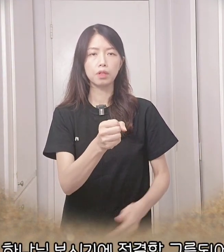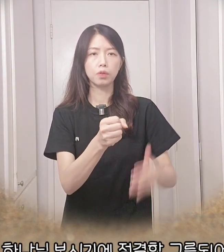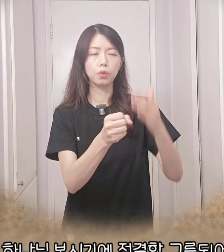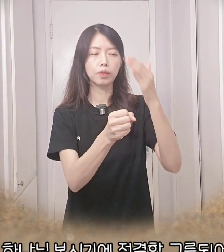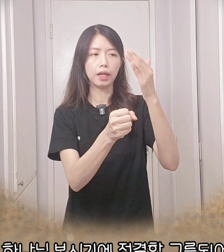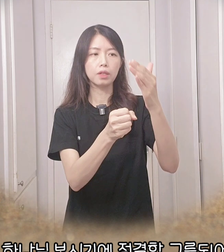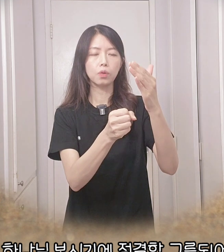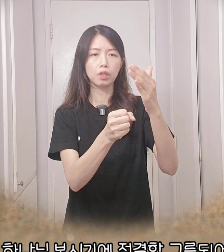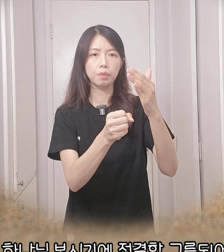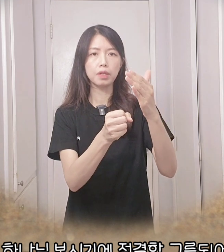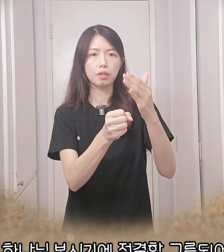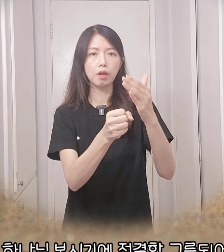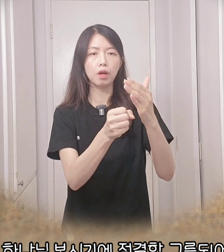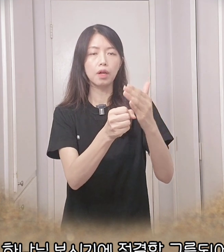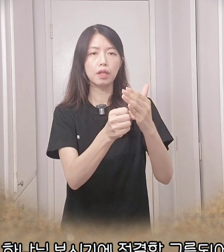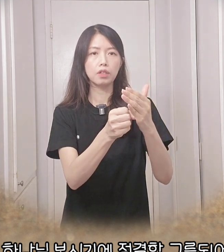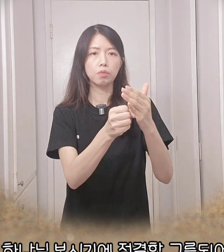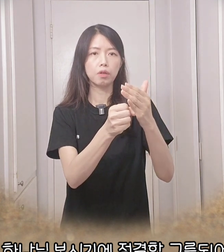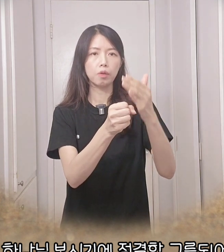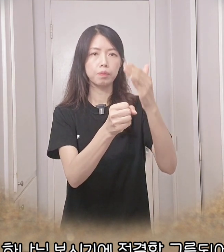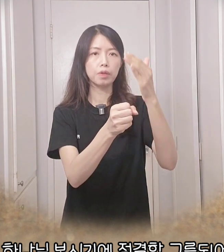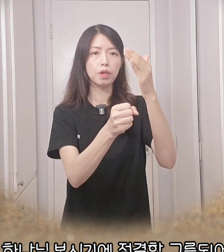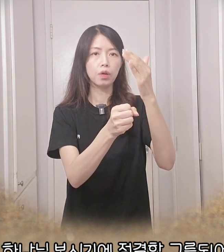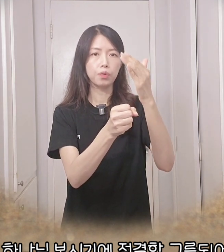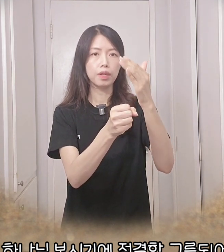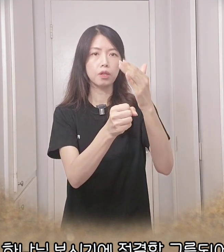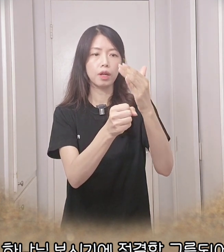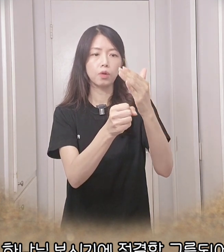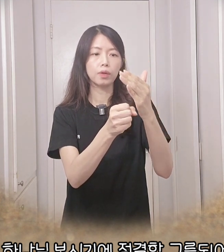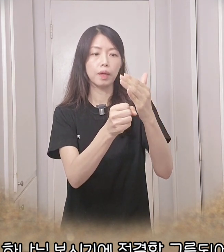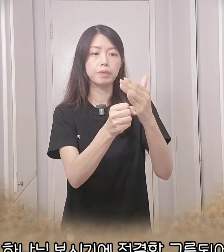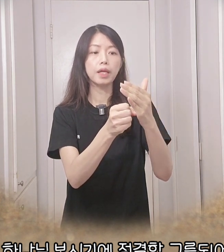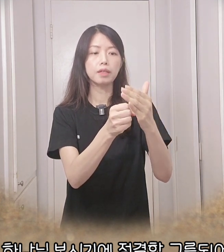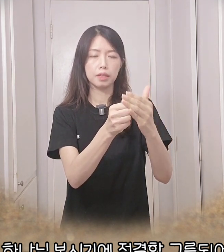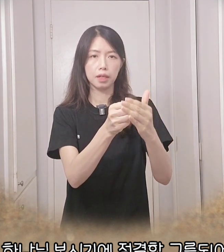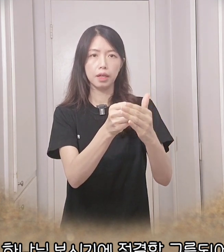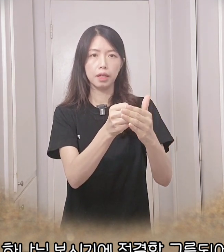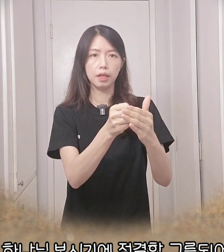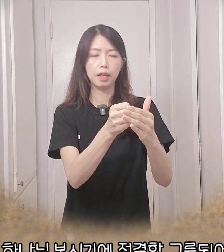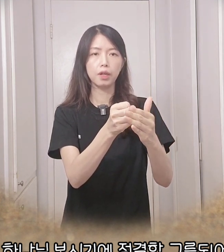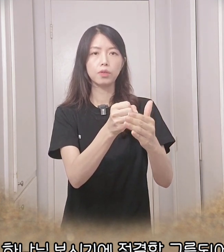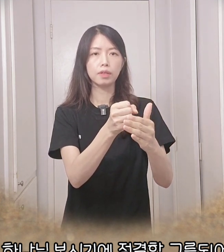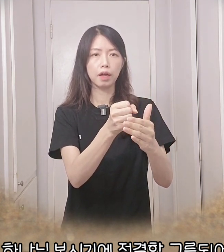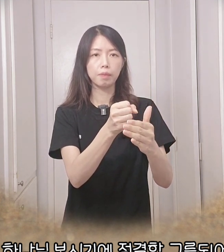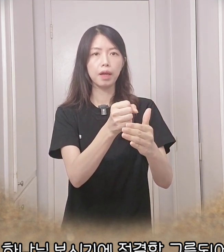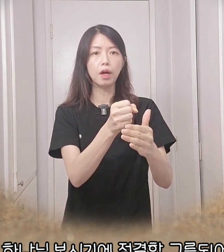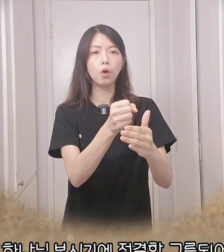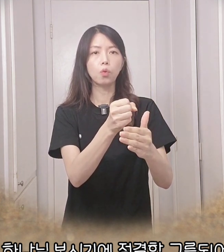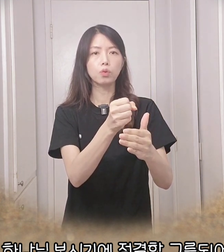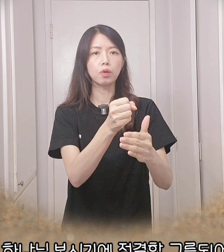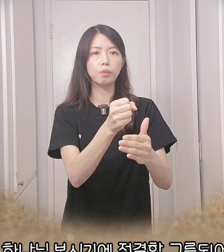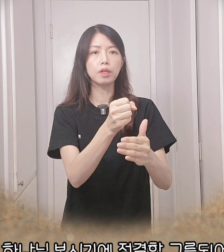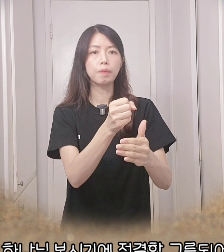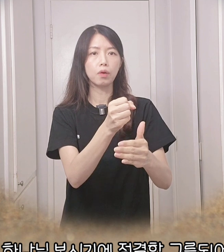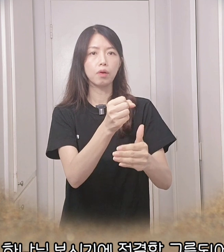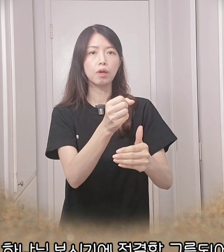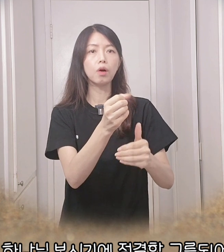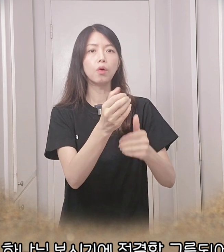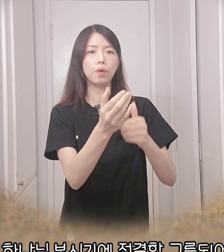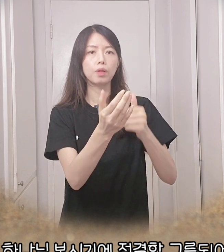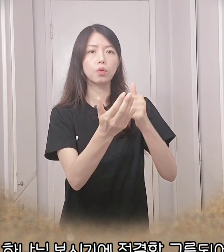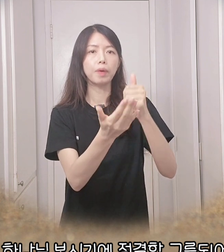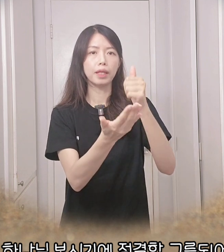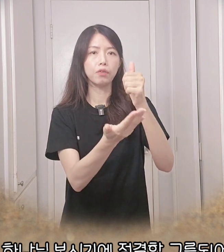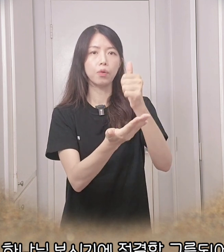주먹 쥐시고 다른 손은 펴셔서 이 주먹 옆을 위에서 아래로 감싸듯이 내려오신 다음에 오른손 엄지를